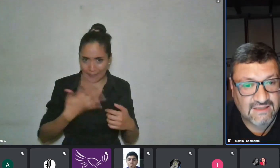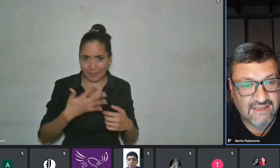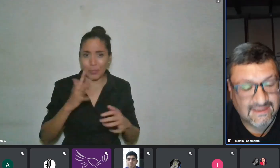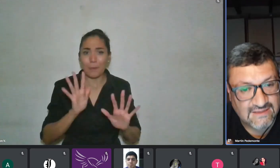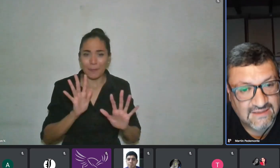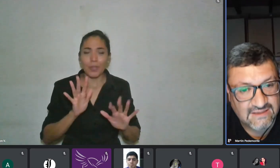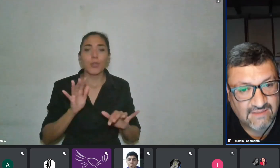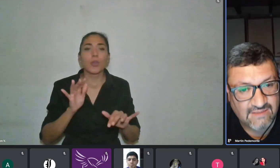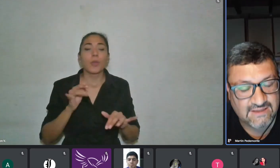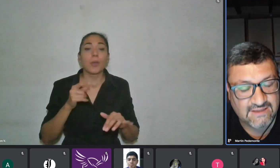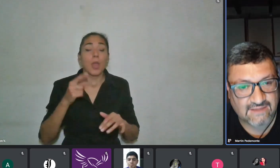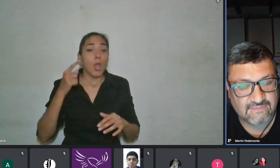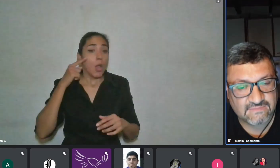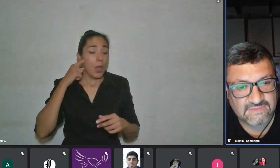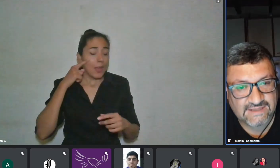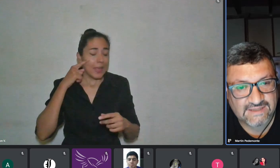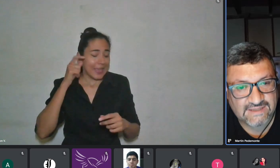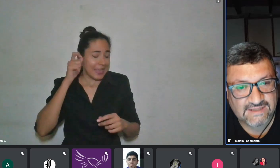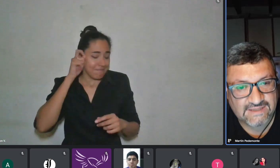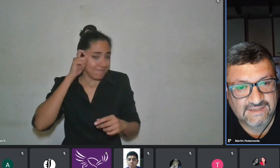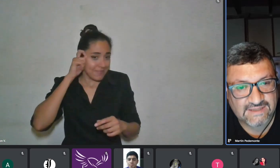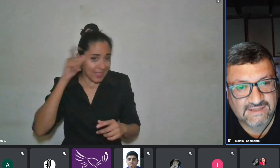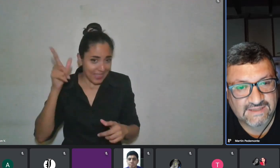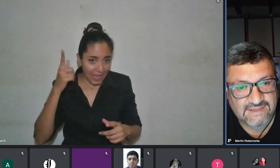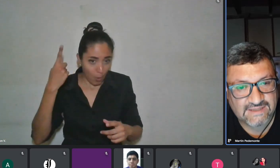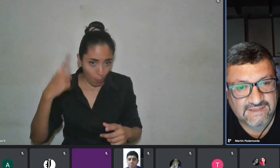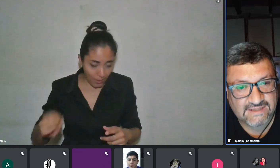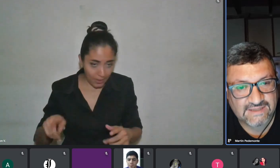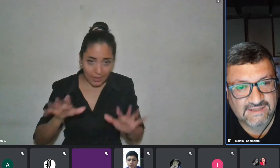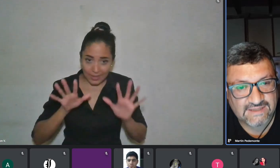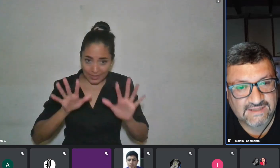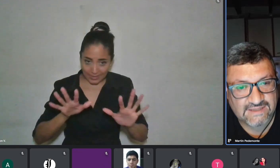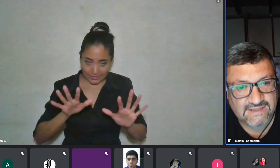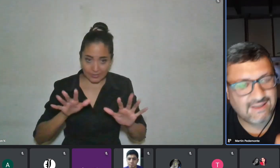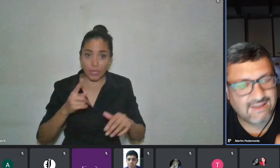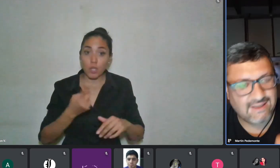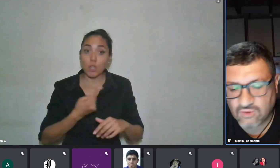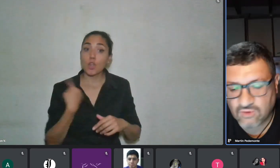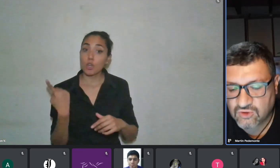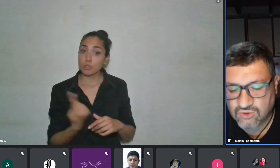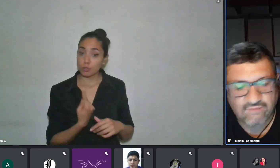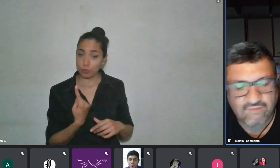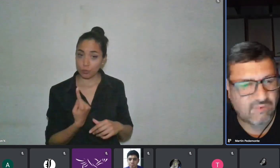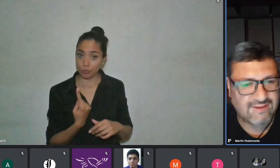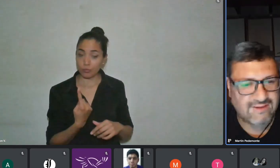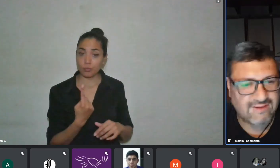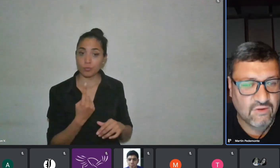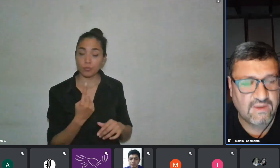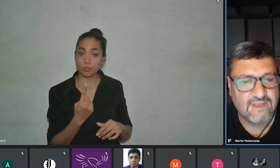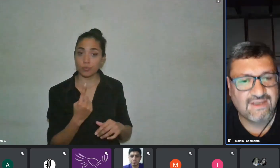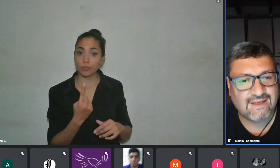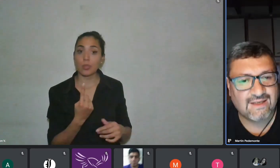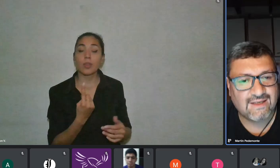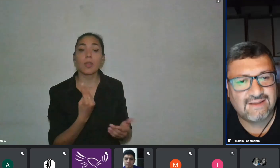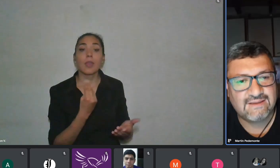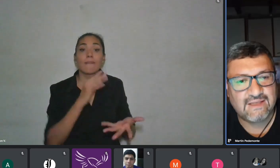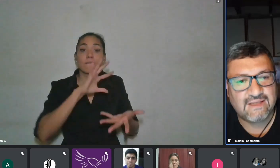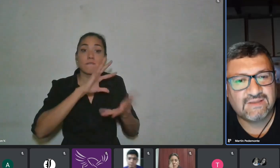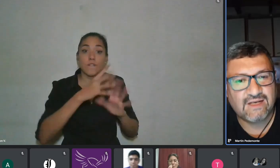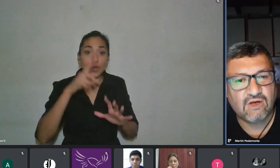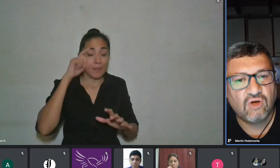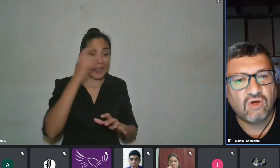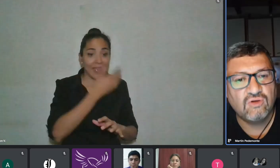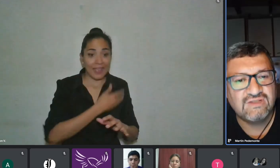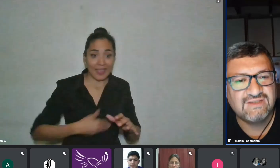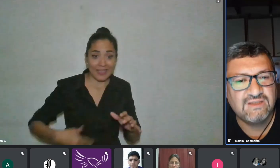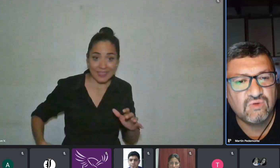es sencillamente esa, ¿sí? Nosotros elegimos una forma de Estado que está escrita